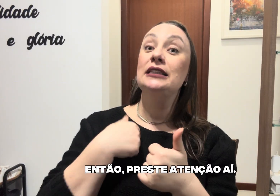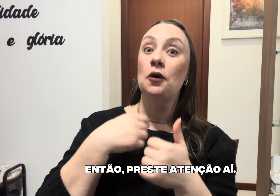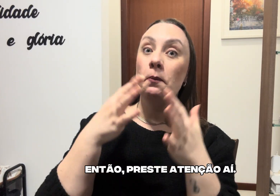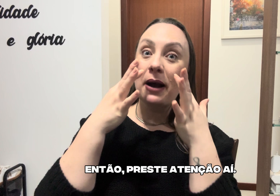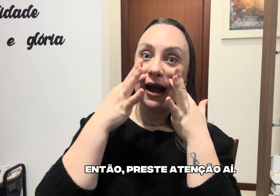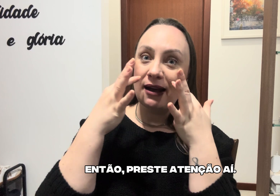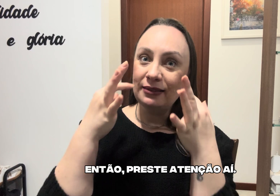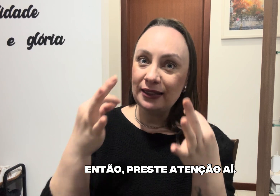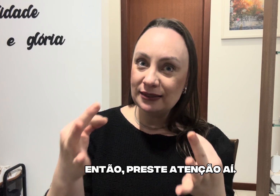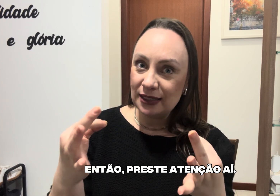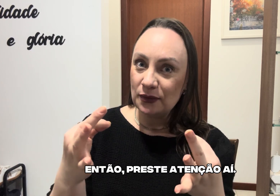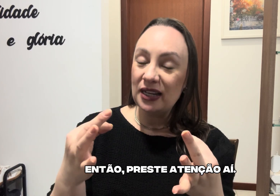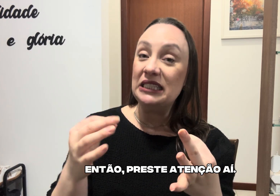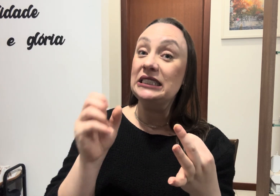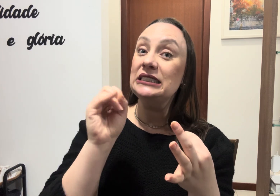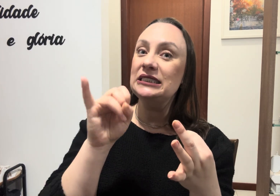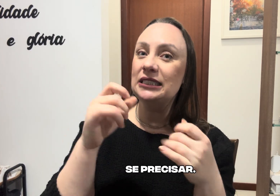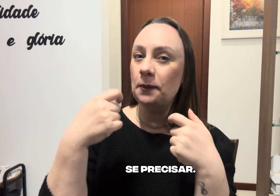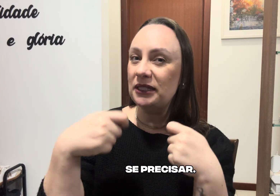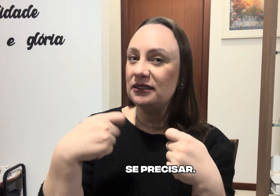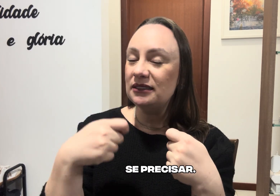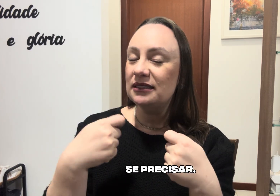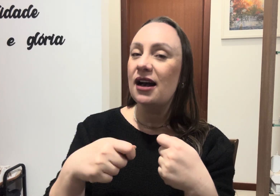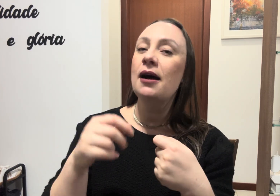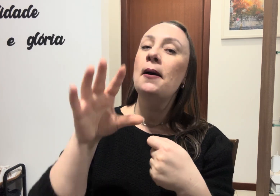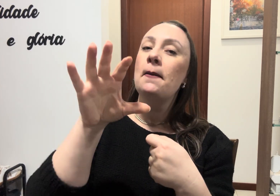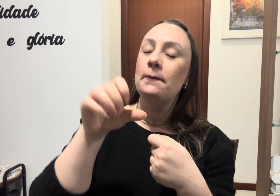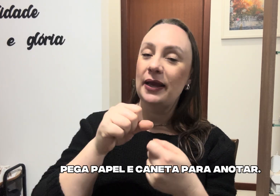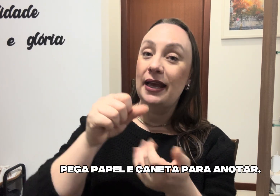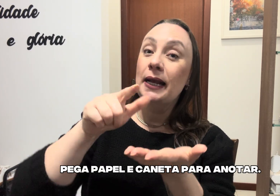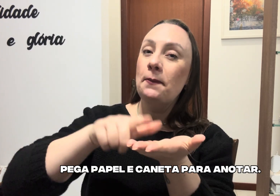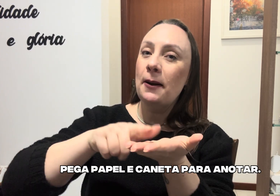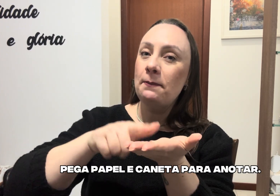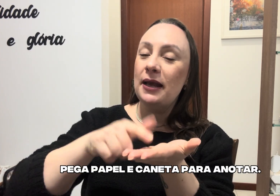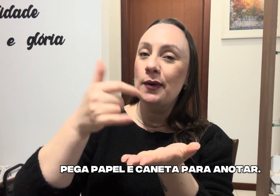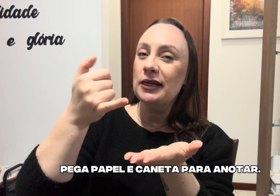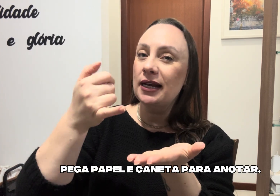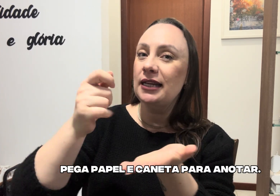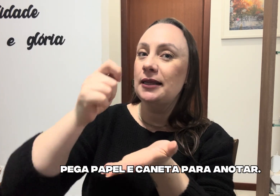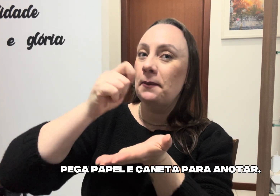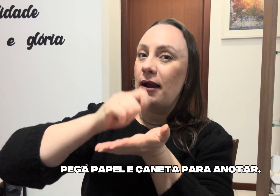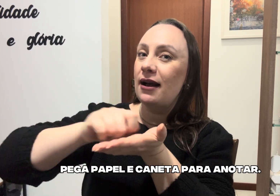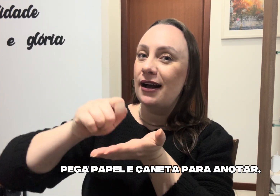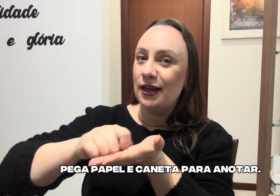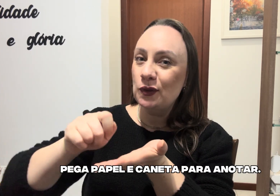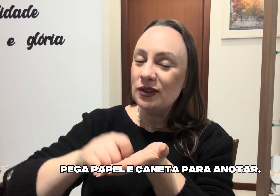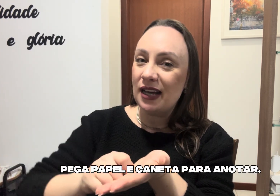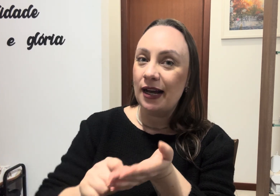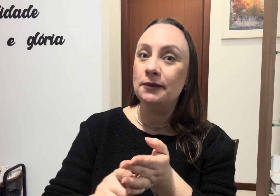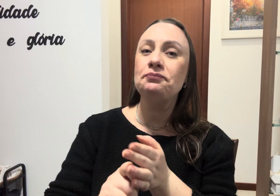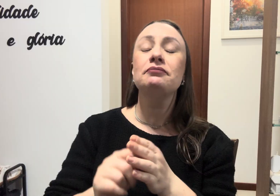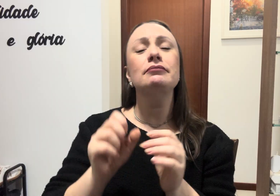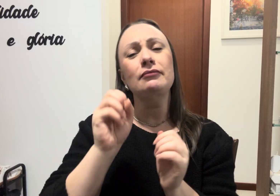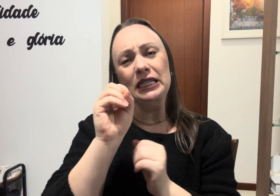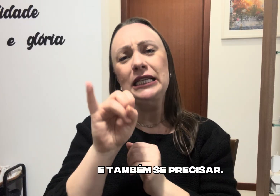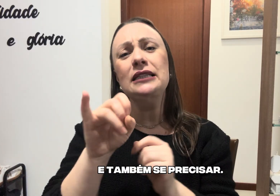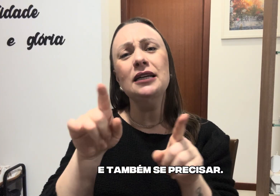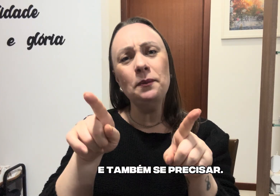Então, atenção aí, se precisar, pega papel e caneta para anotar e também,